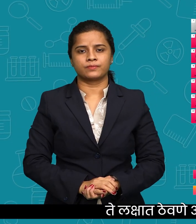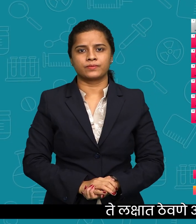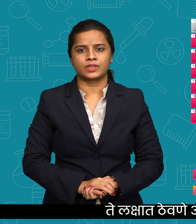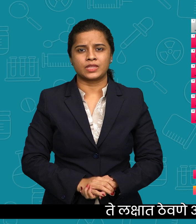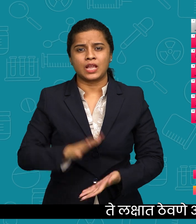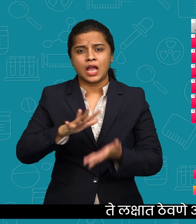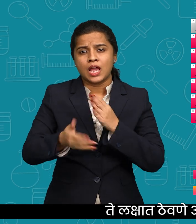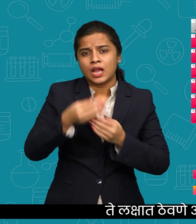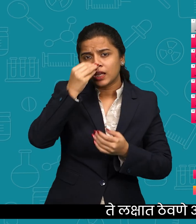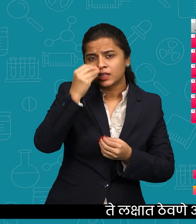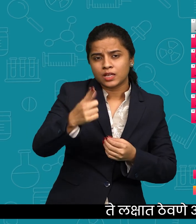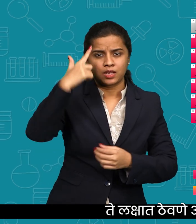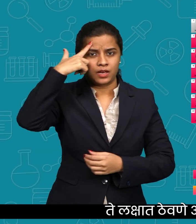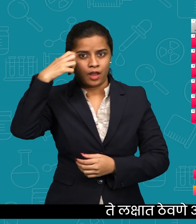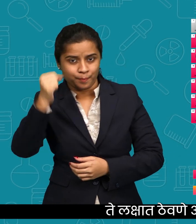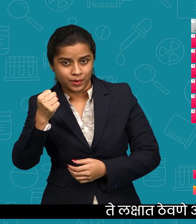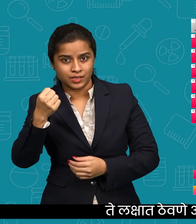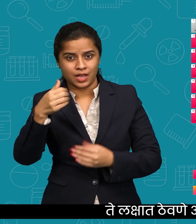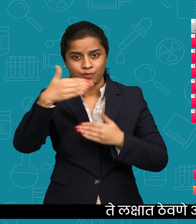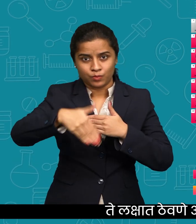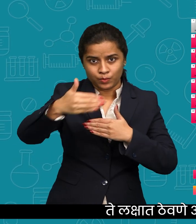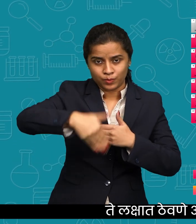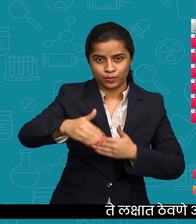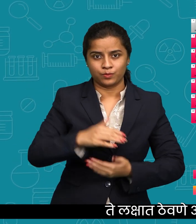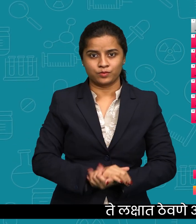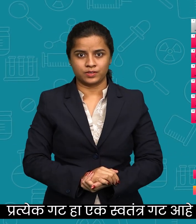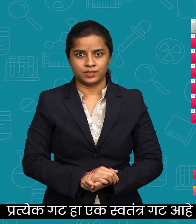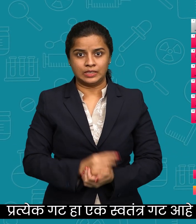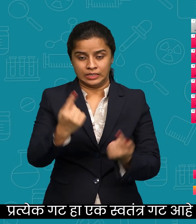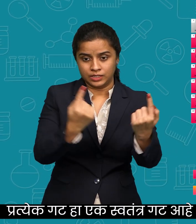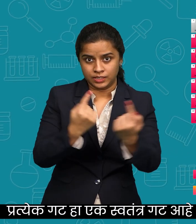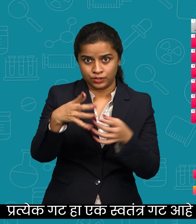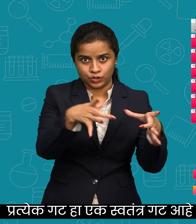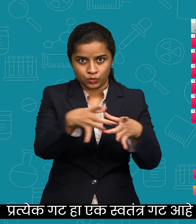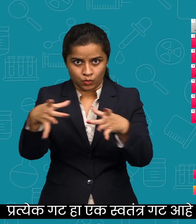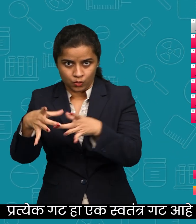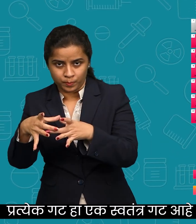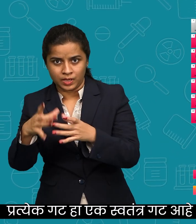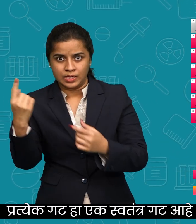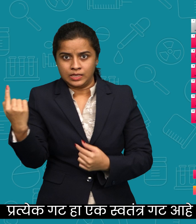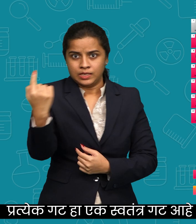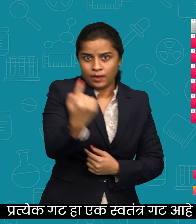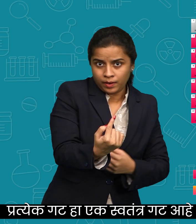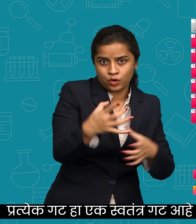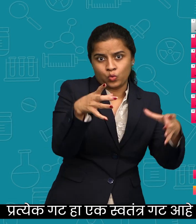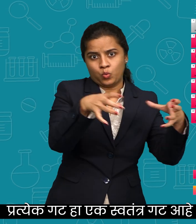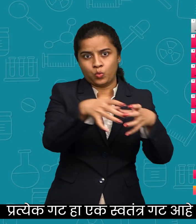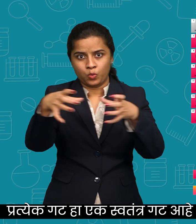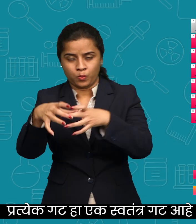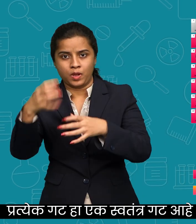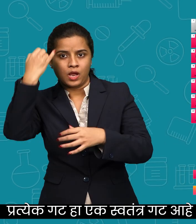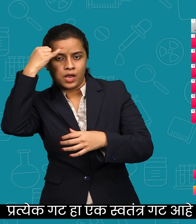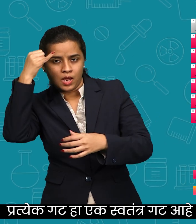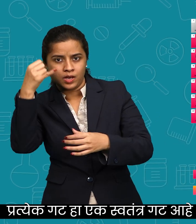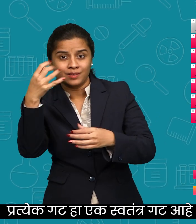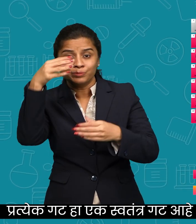ते लक्षात ठेवणे आणि पुनरुत्पादित करणे सोपे आहे. प्रत्येक गट हा एक स्वतंत्र गट आहे आणि